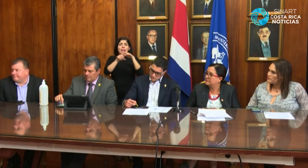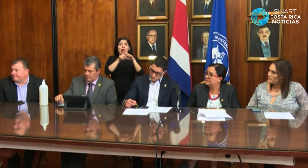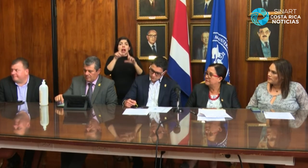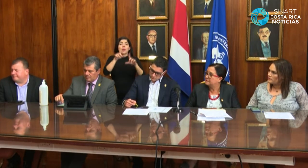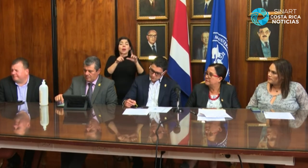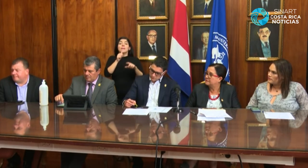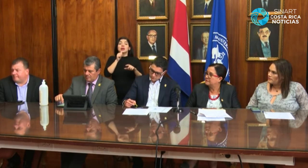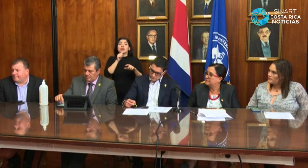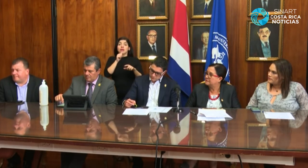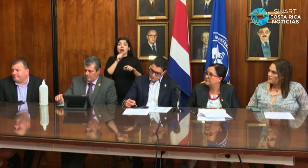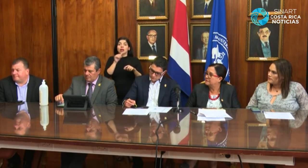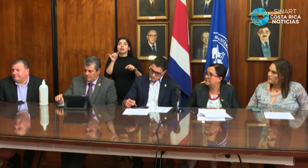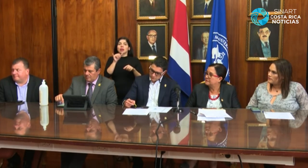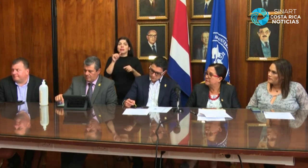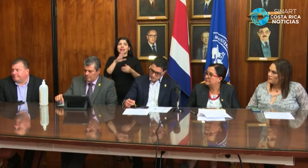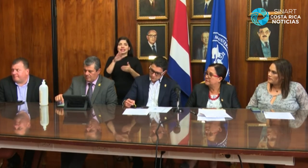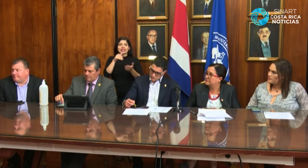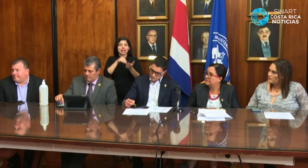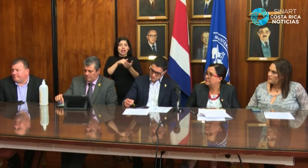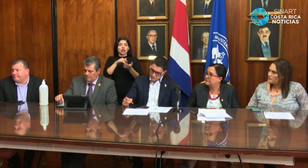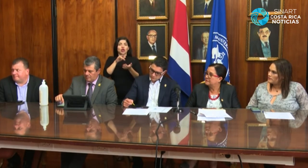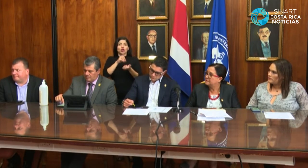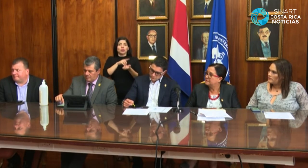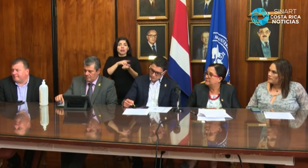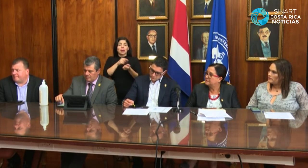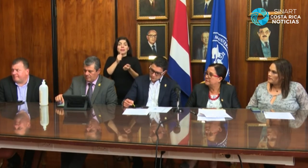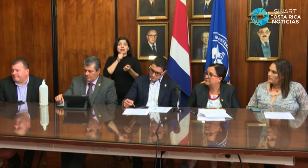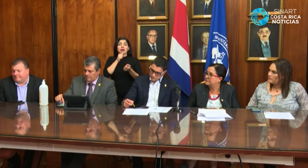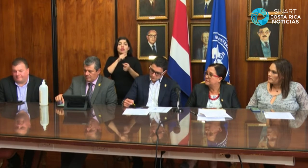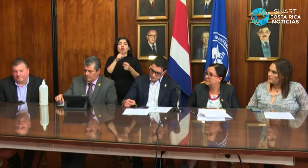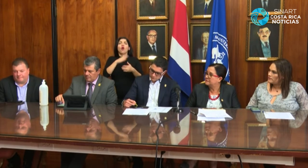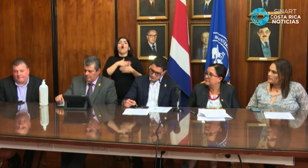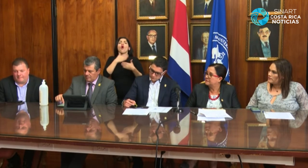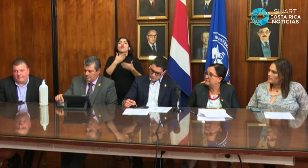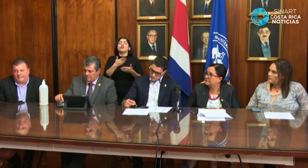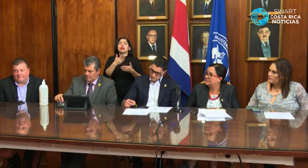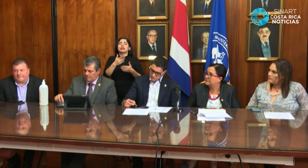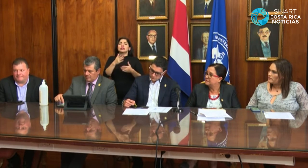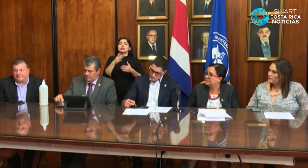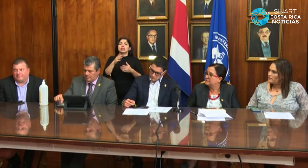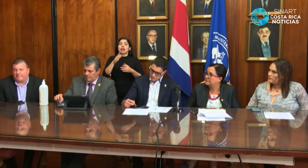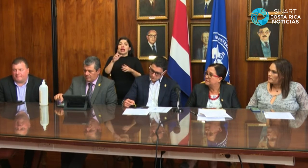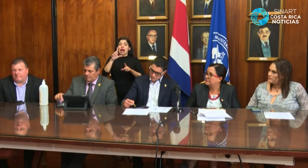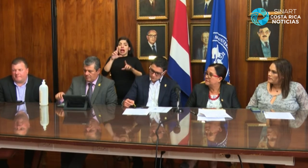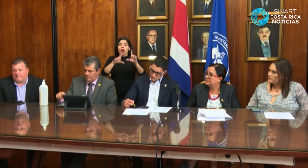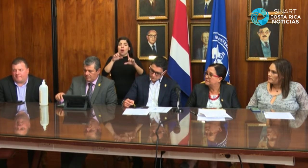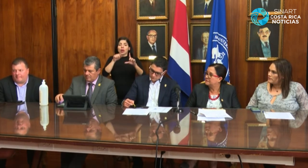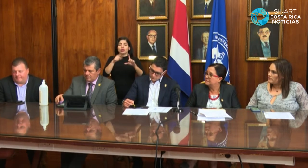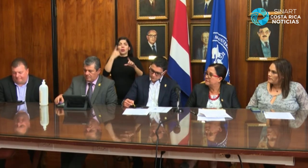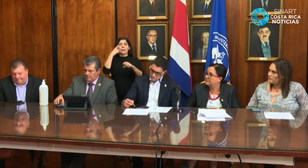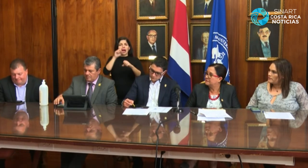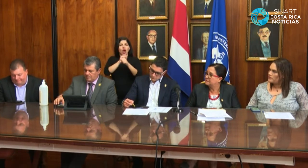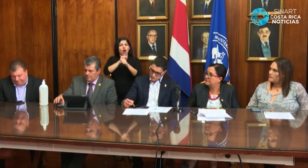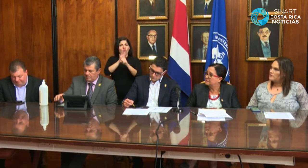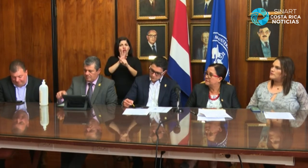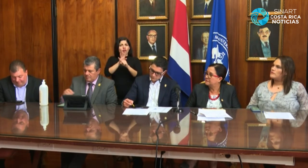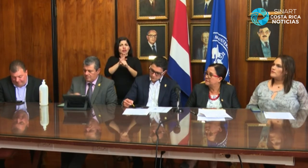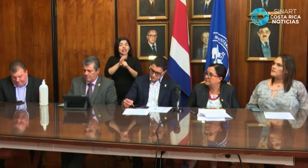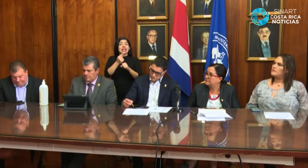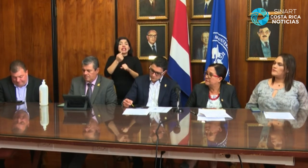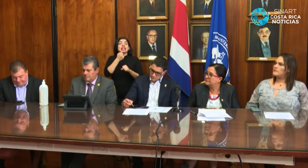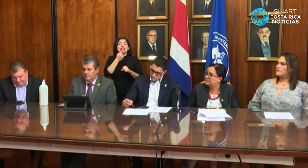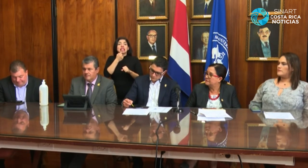privados, incluso centros médicos privados que ya están ofreciendo la prueba específica para COVID-19,